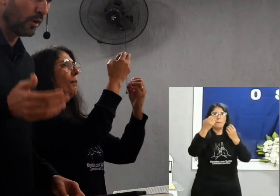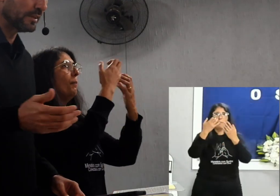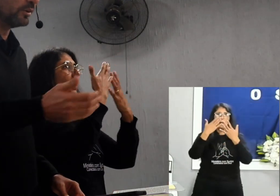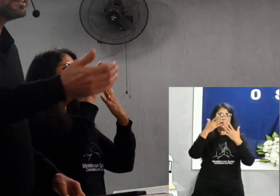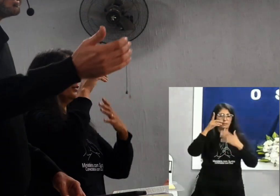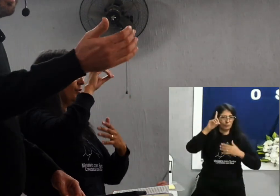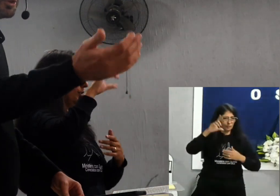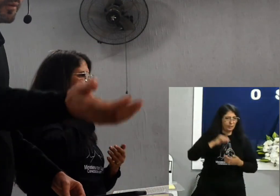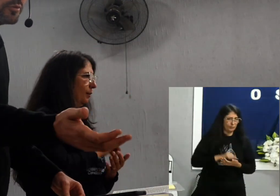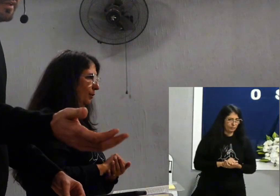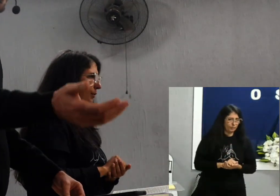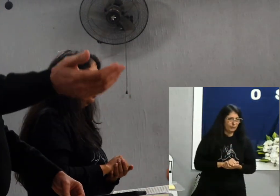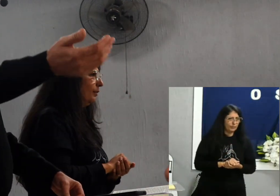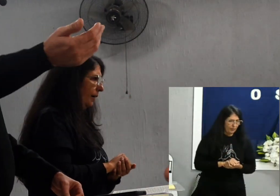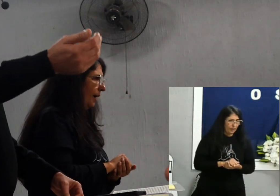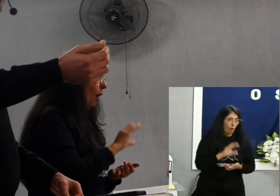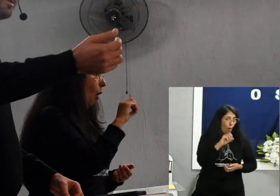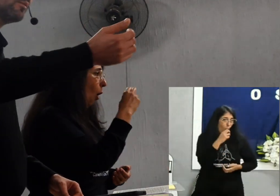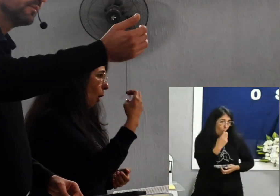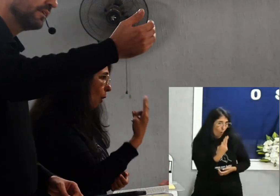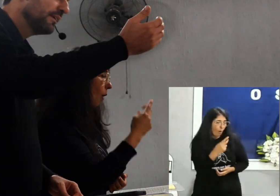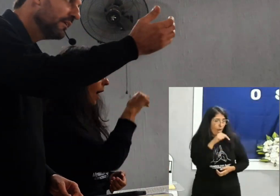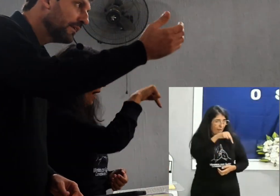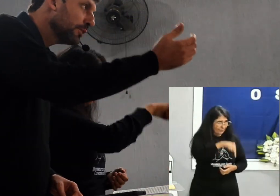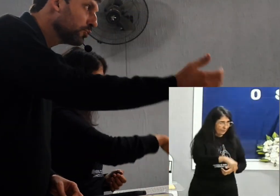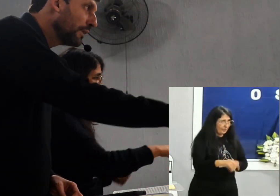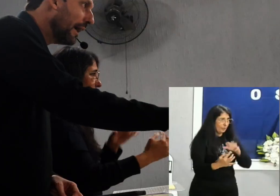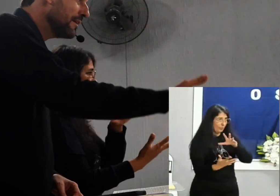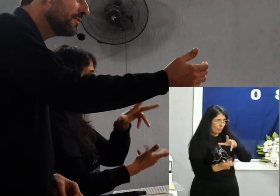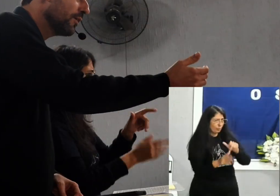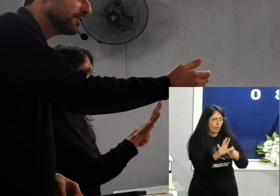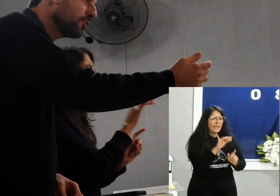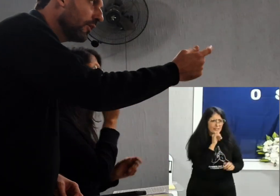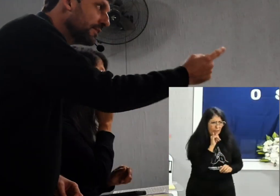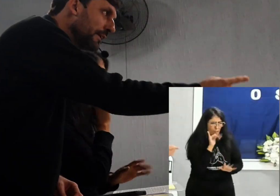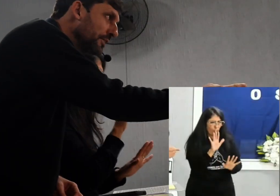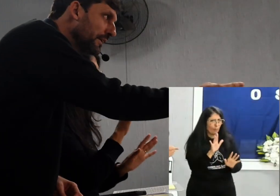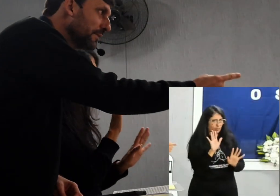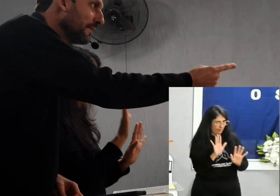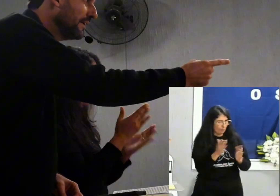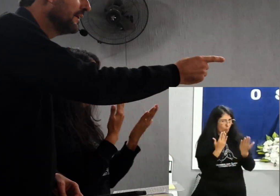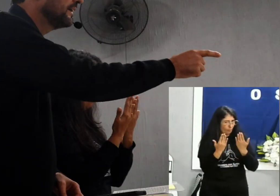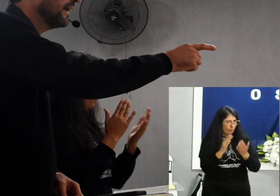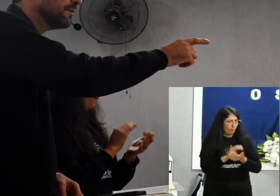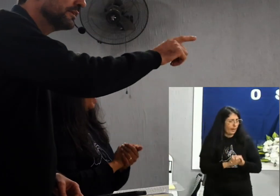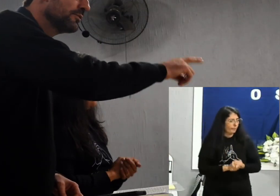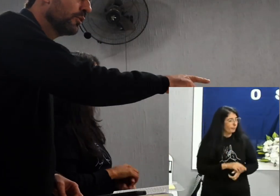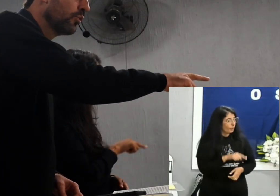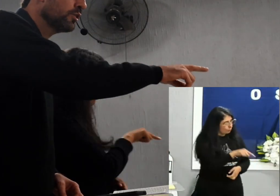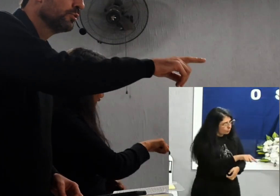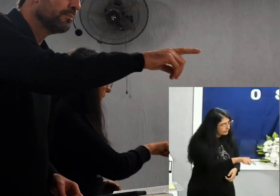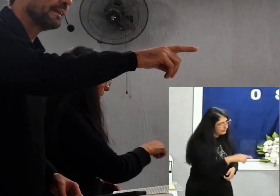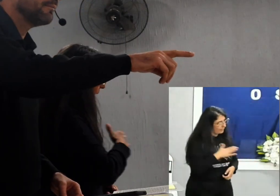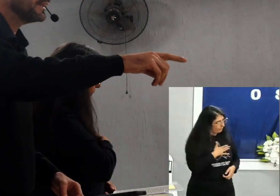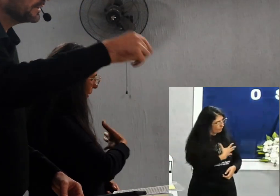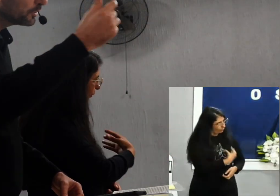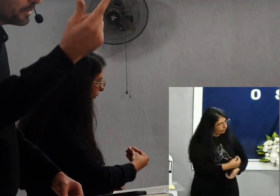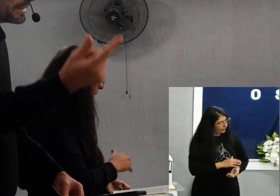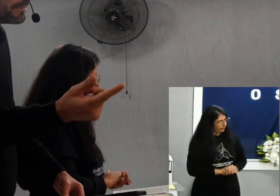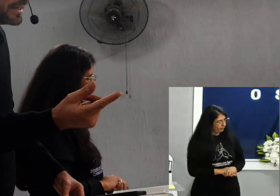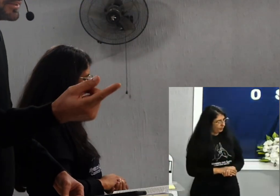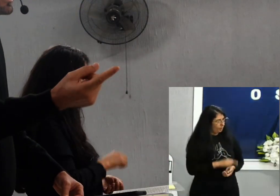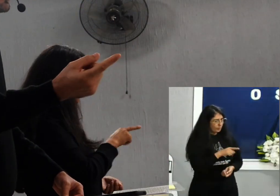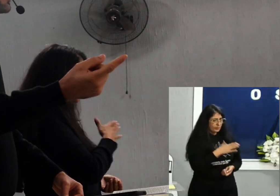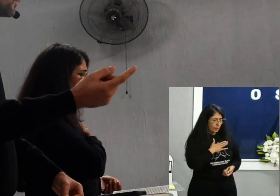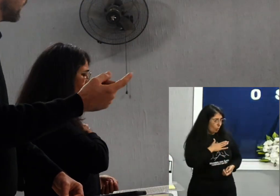se esforça, nós ensinamos isso para os filhos, né? Meu filho, tem que estudar, minha filha, olha só, se dedique. Mas eu não gosto muito de matemática, mas tem que